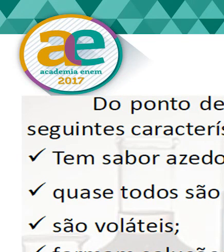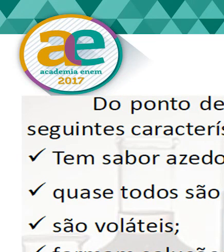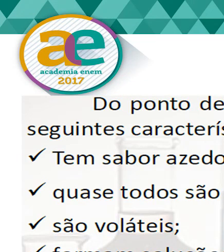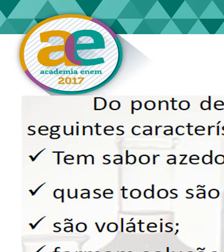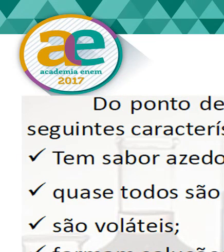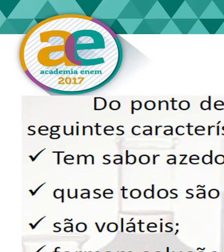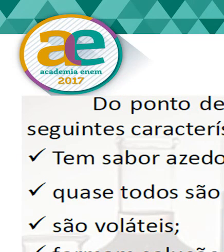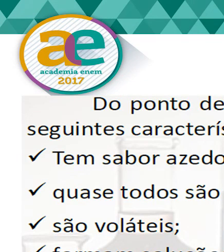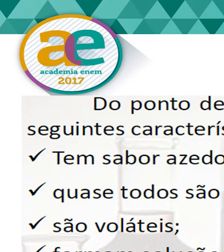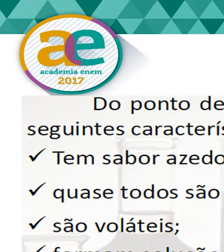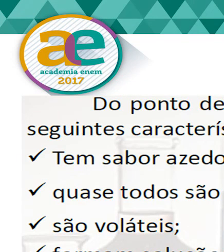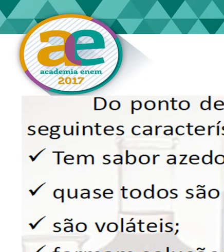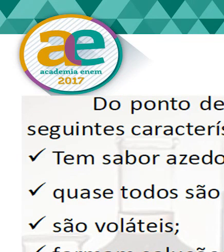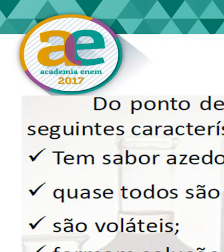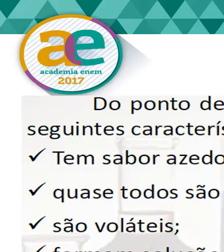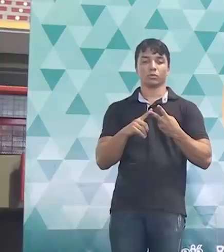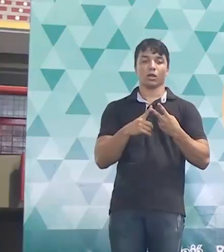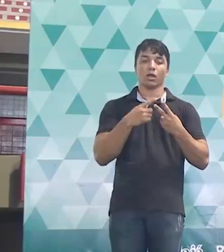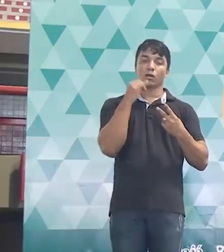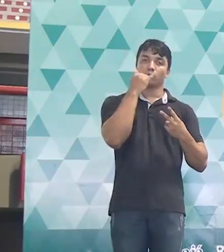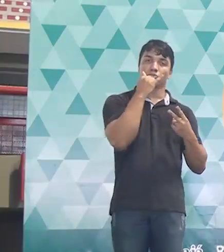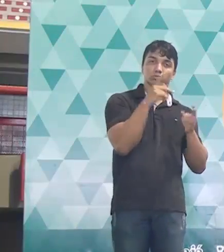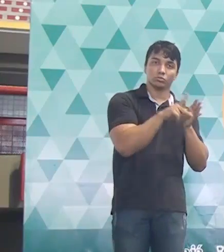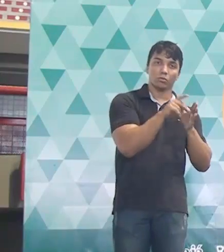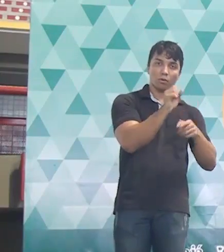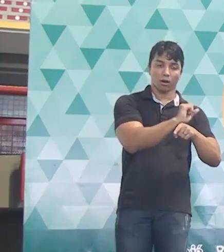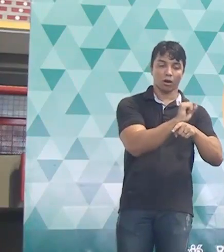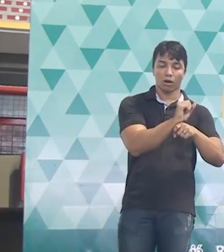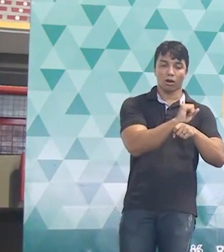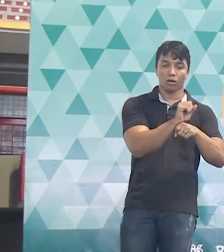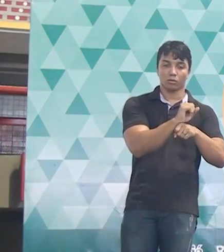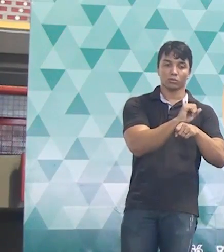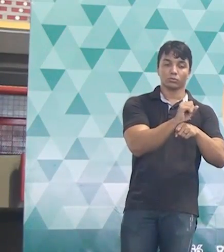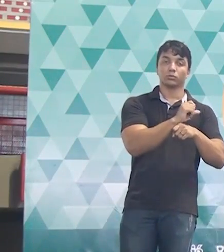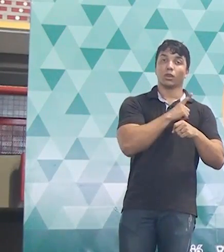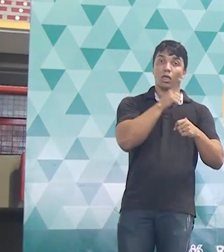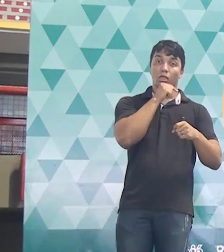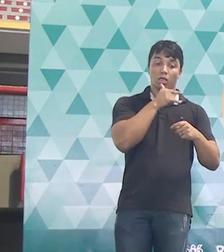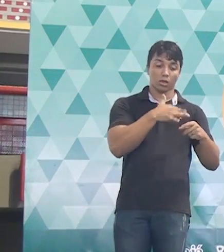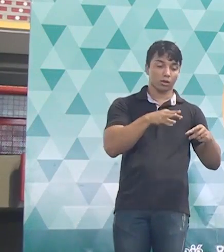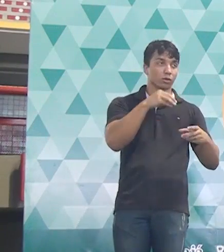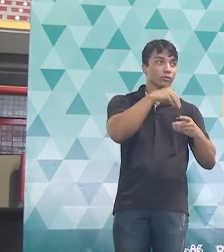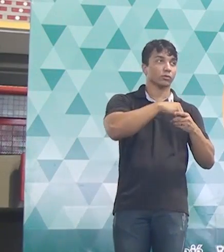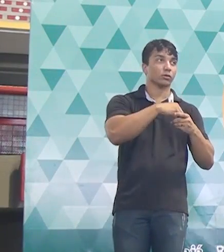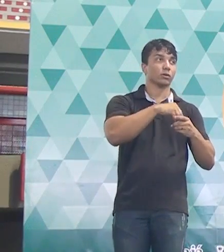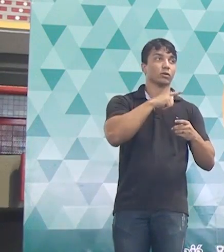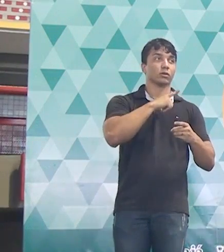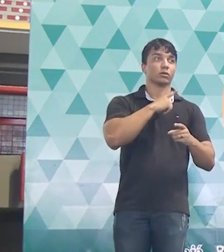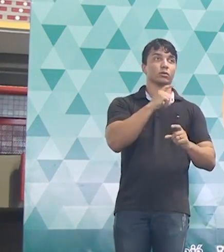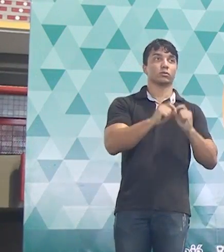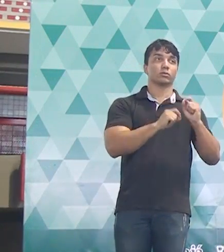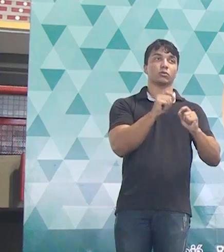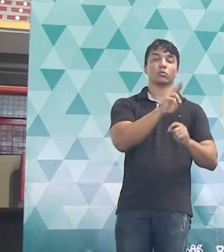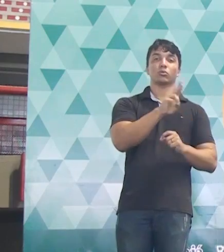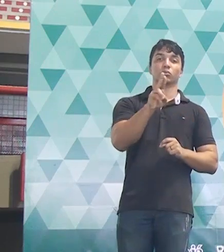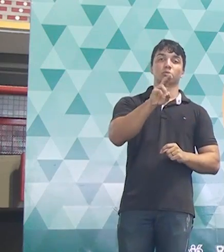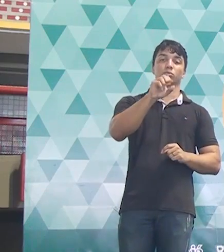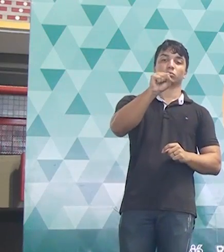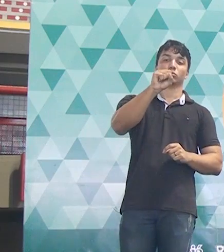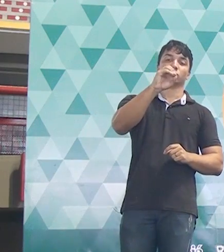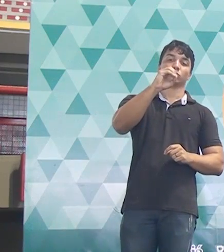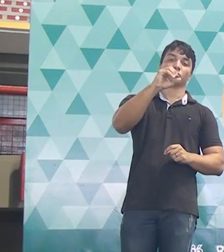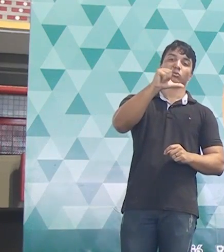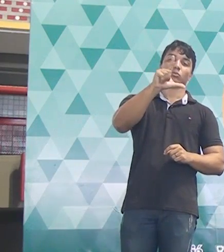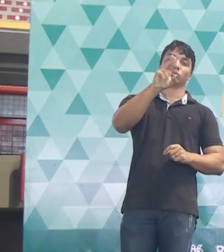ácidos. Você tem ali uma bateria de carro. Na bateria de carro tem um líquido altamente corrosivo chamado solução